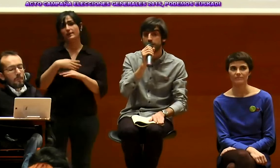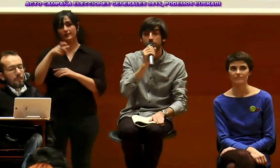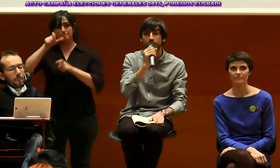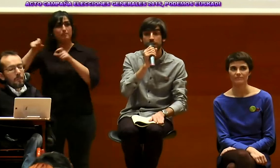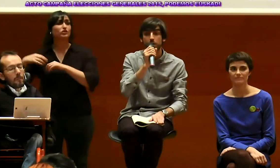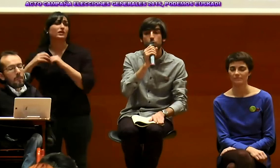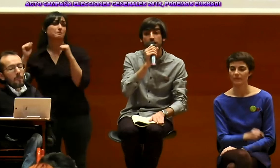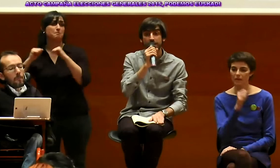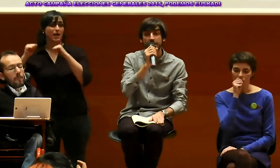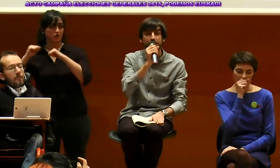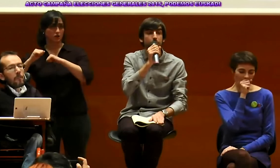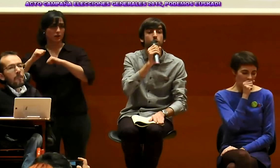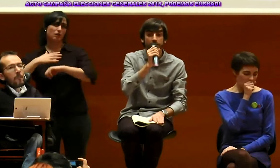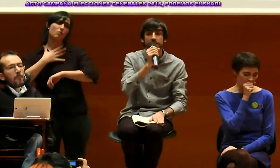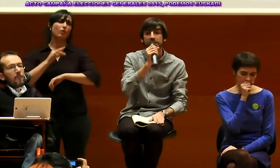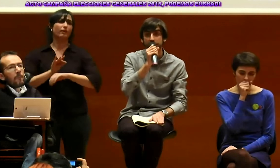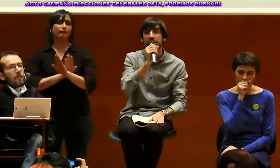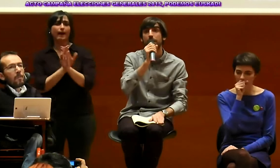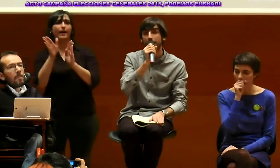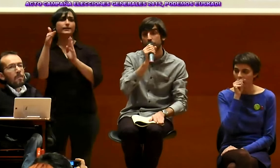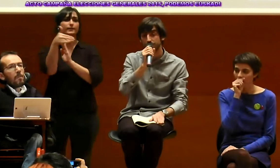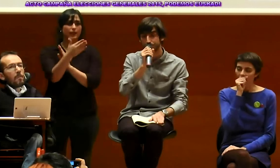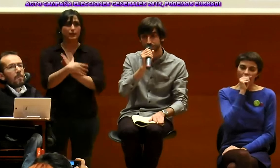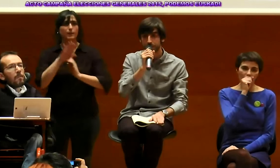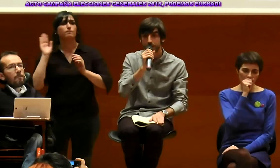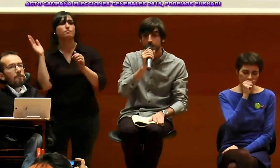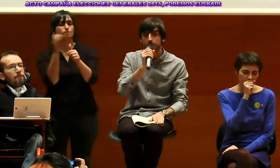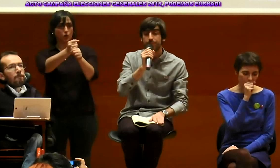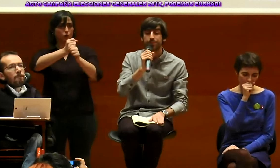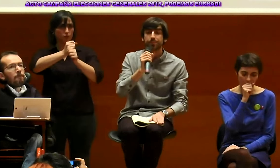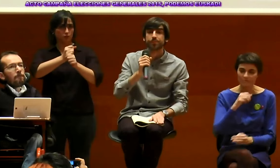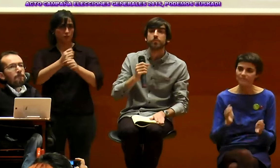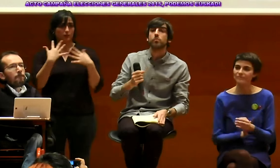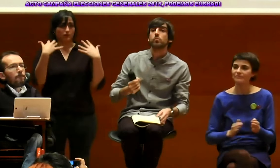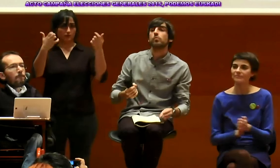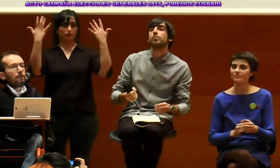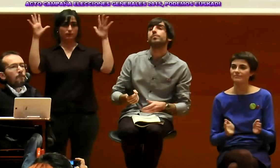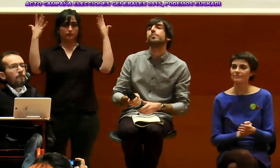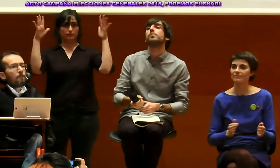puedan encontrar una alternativa, puedan seguir trabajando.